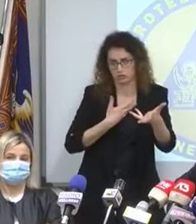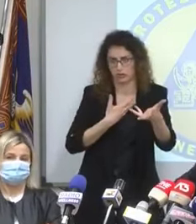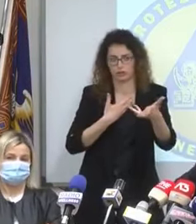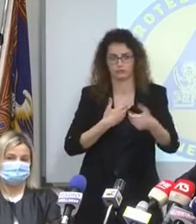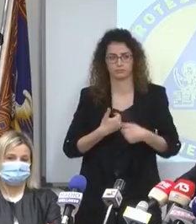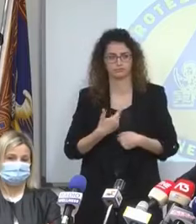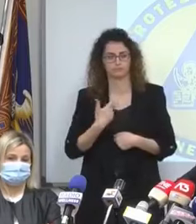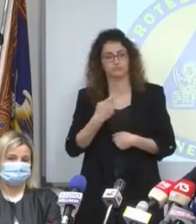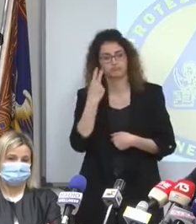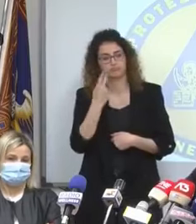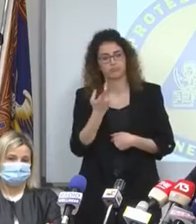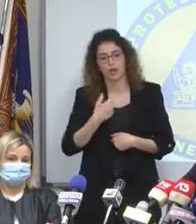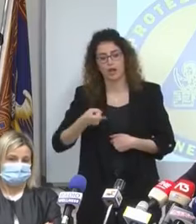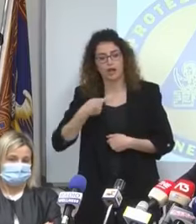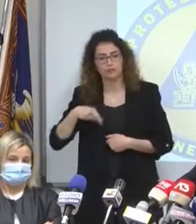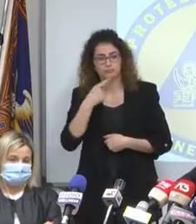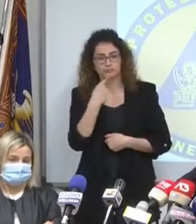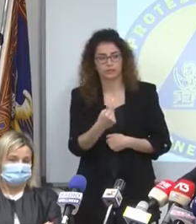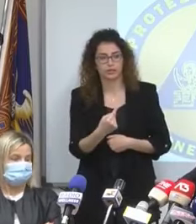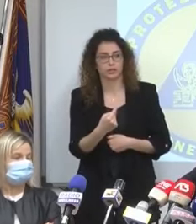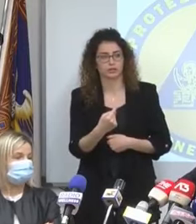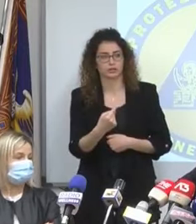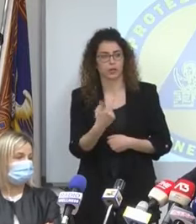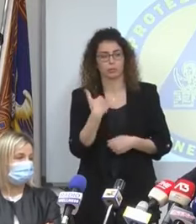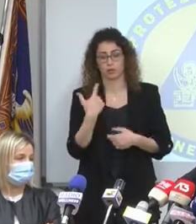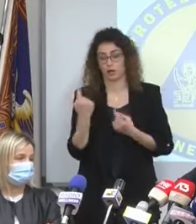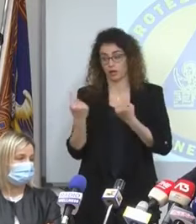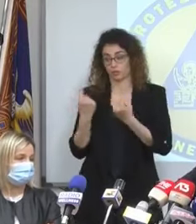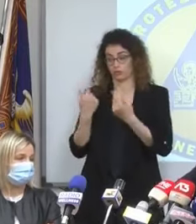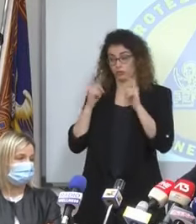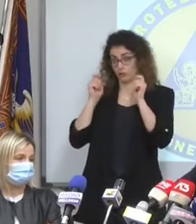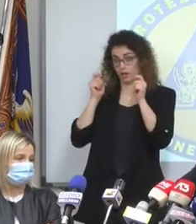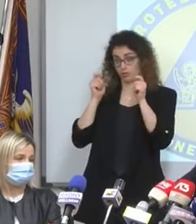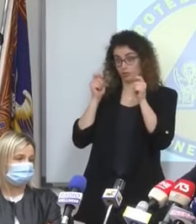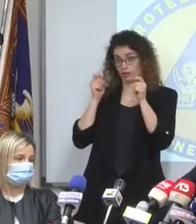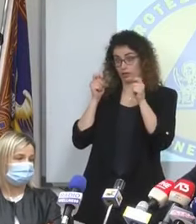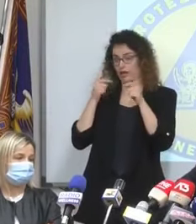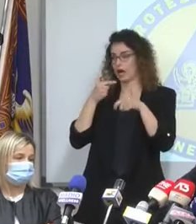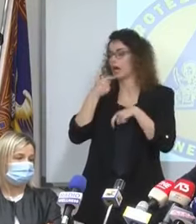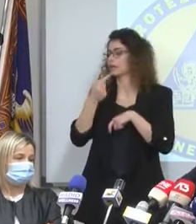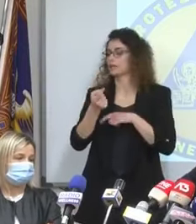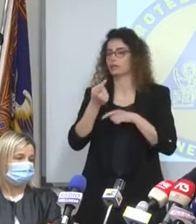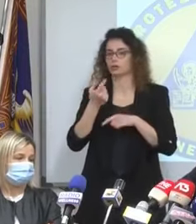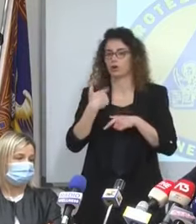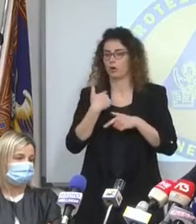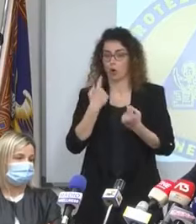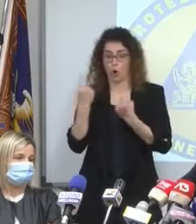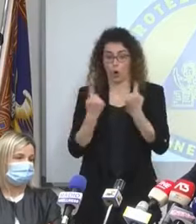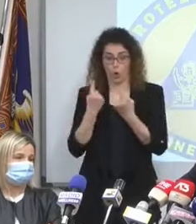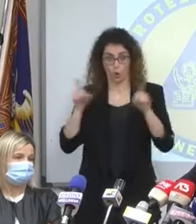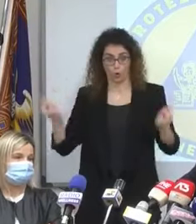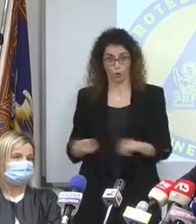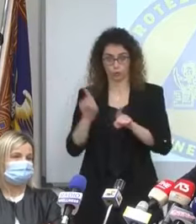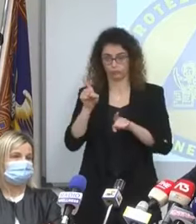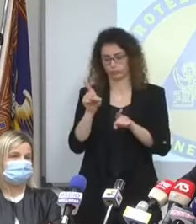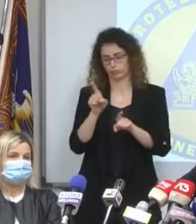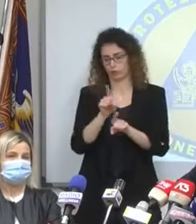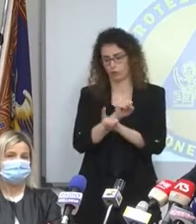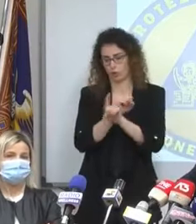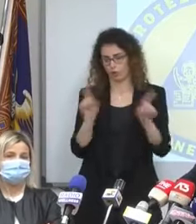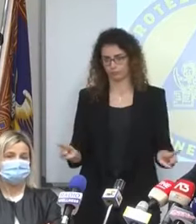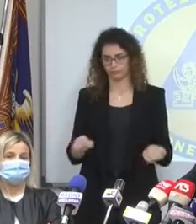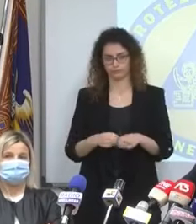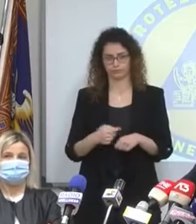Guarda, noi abbiamo detto, alla luce anche di quello che è accaduto a Padova, che non vogliamo più vedere queste robe. Oggettivamente c'è stato un